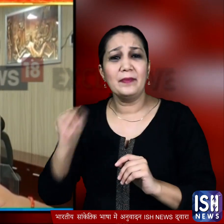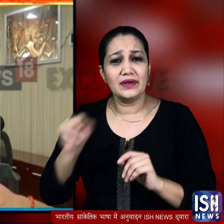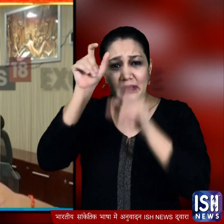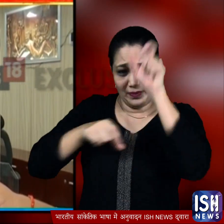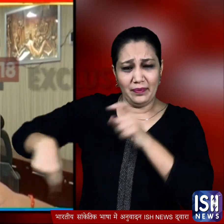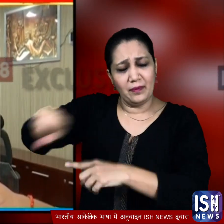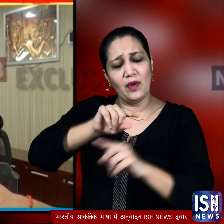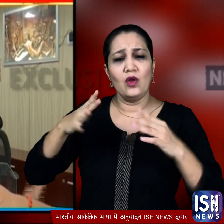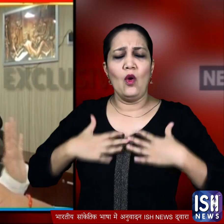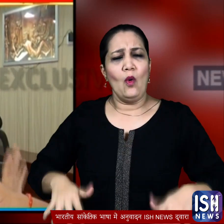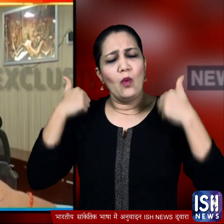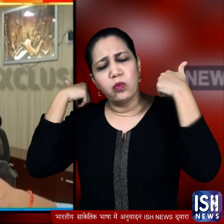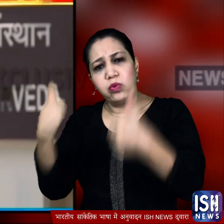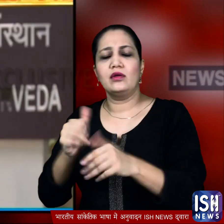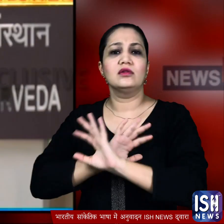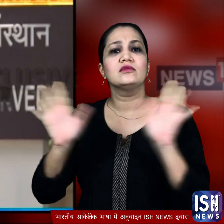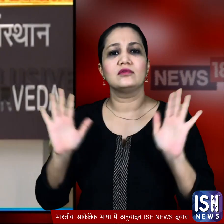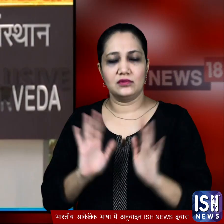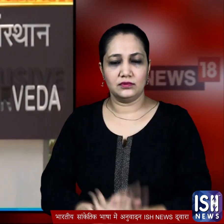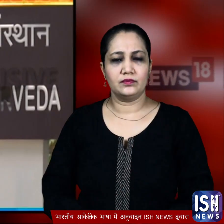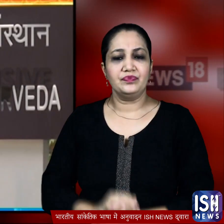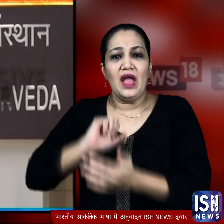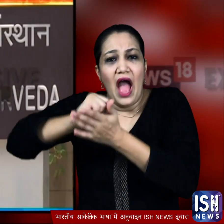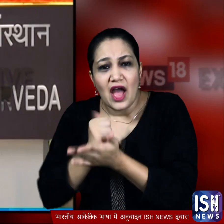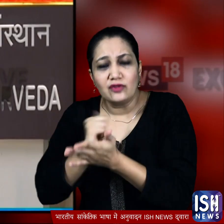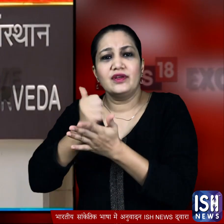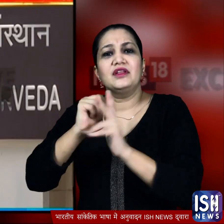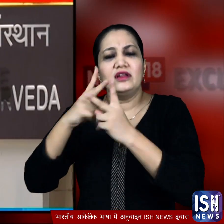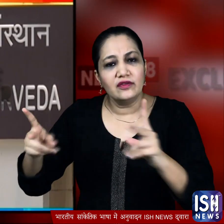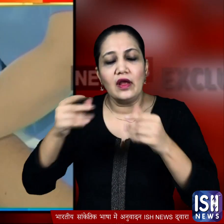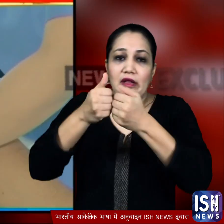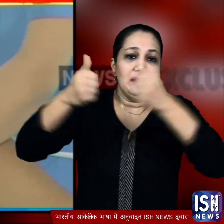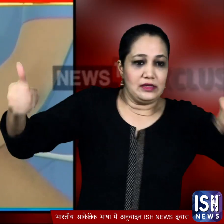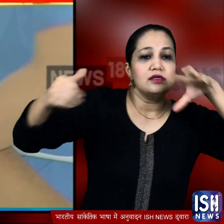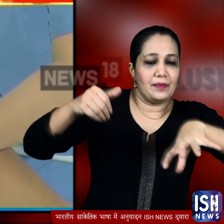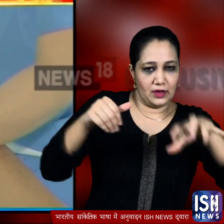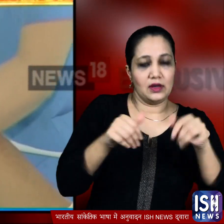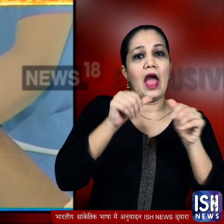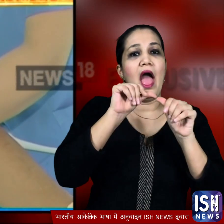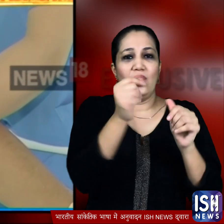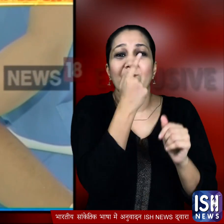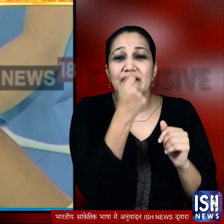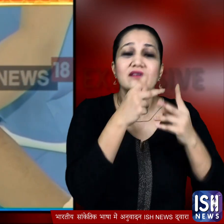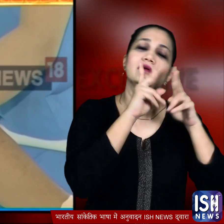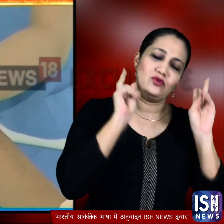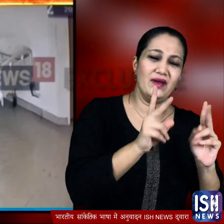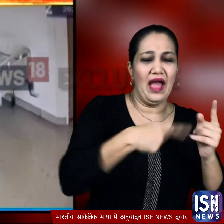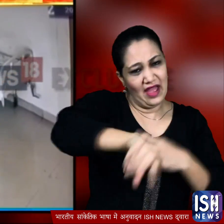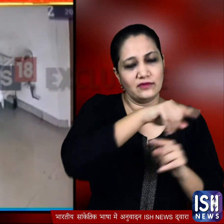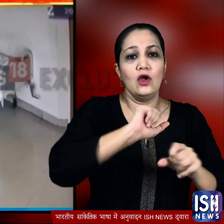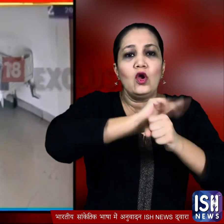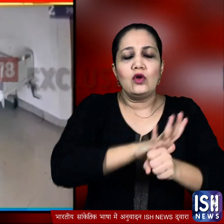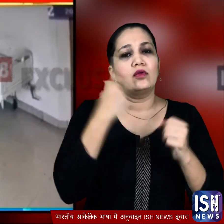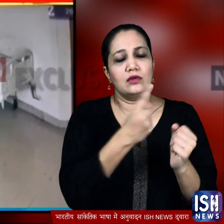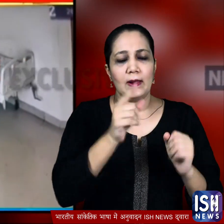99.99% मरीज पूरा ठीक होके गए हैं। आयुर्वेदिक संस्थान होने के बावजूद मरीजों के लिए एलोपैथिक इलाज का भी इंतजाम है। खासतौर पर कोरोना